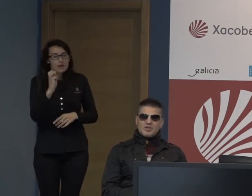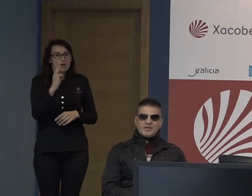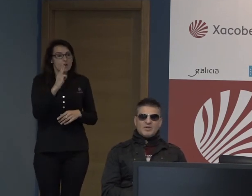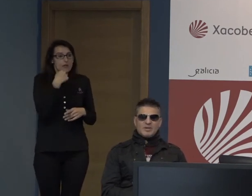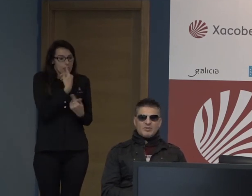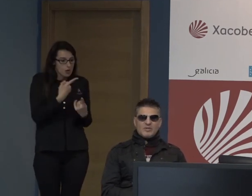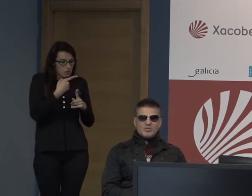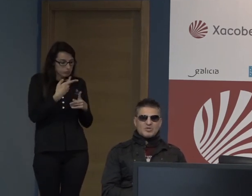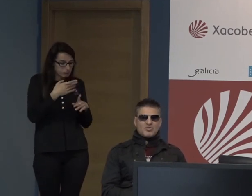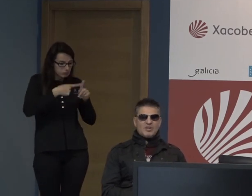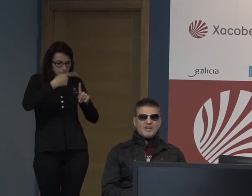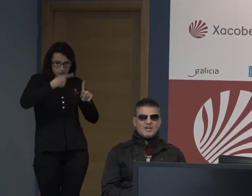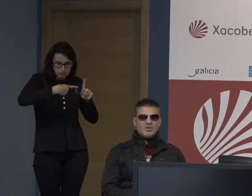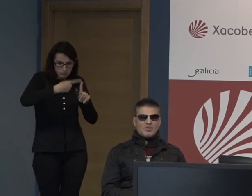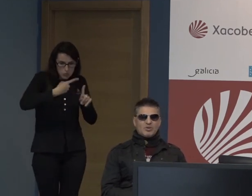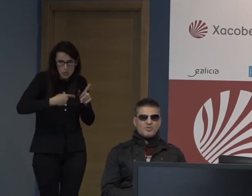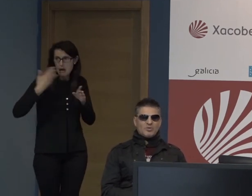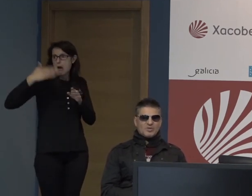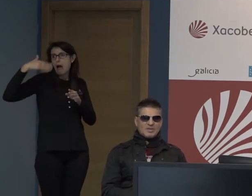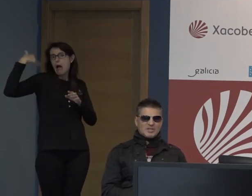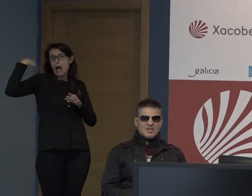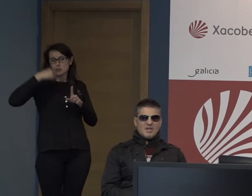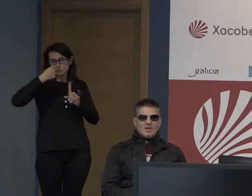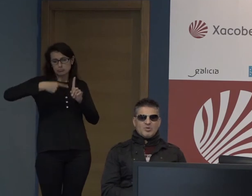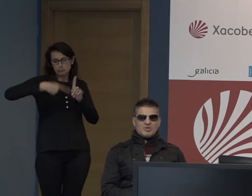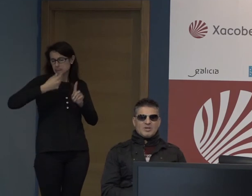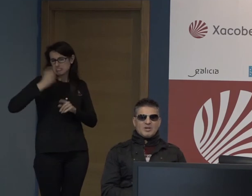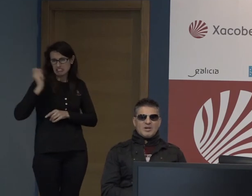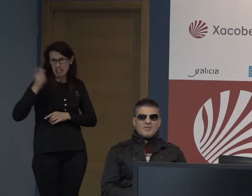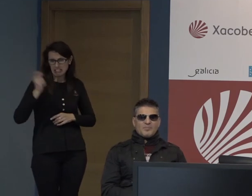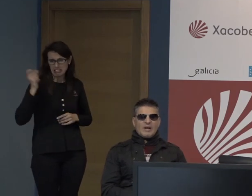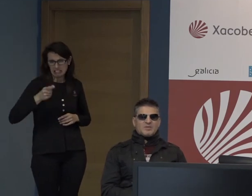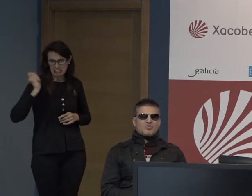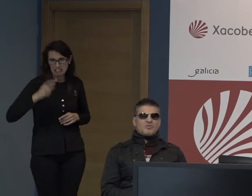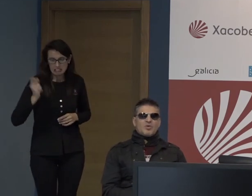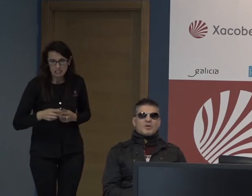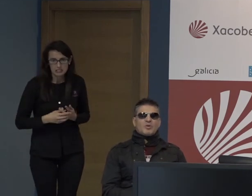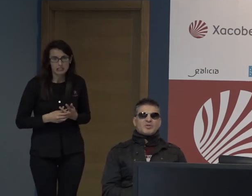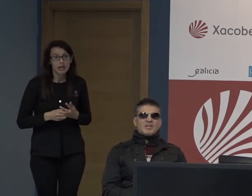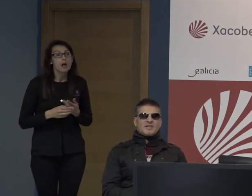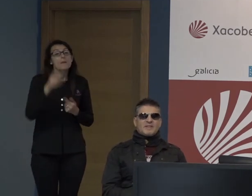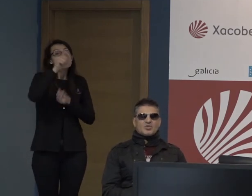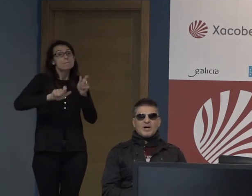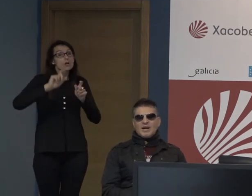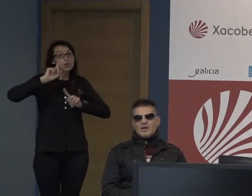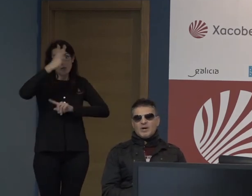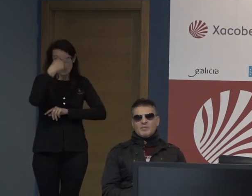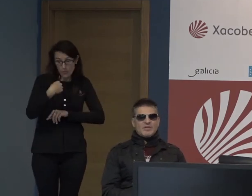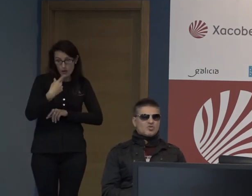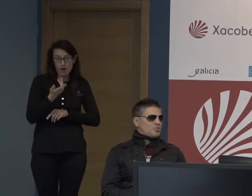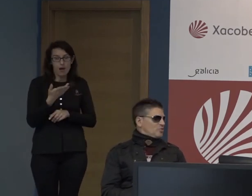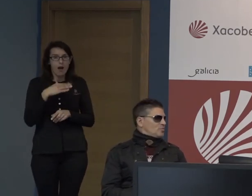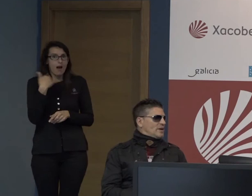hemos utilizado, la utilizamos en su día y yo la utilizo un montón, que es, pues, antes un ciego, por ejemplo, no tenía acceso